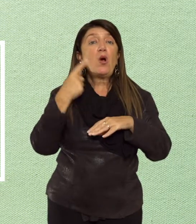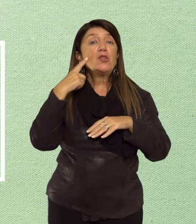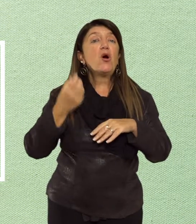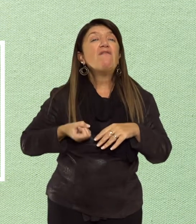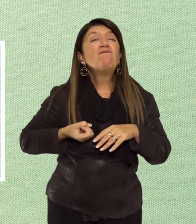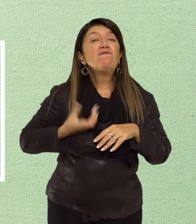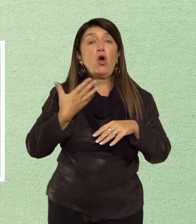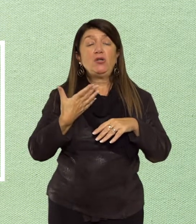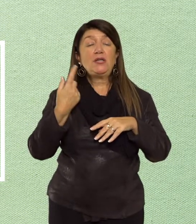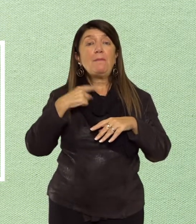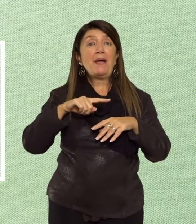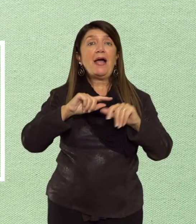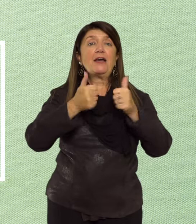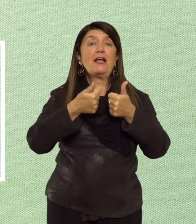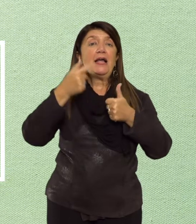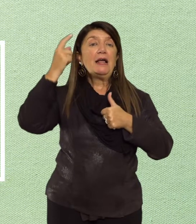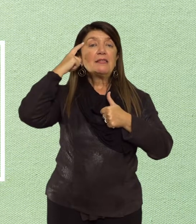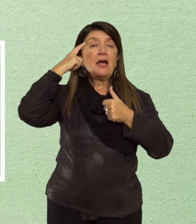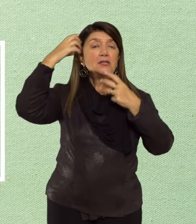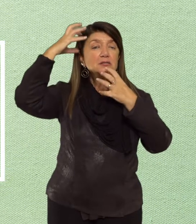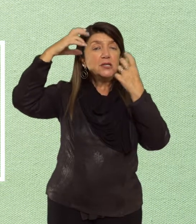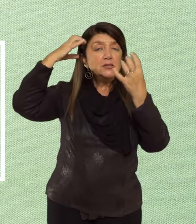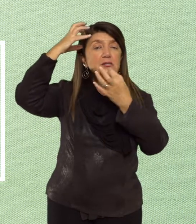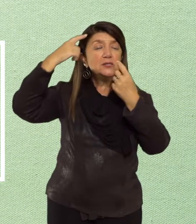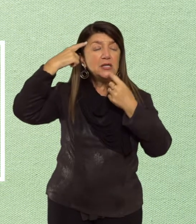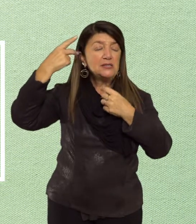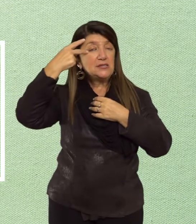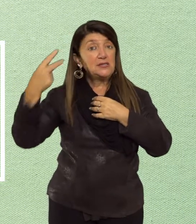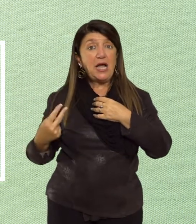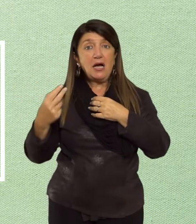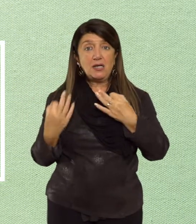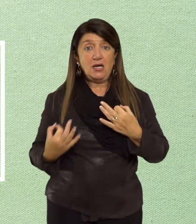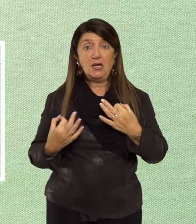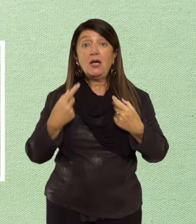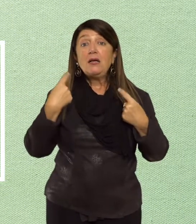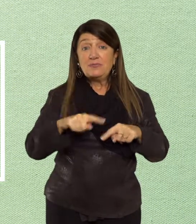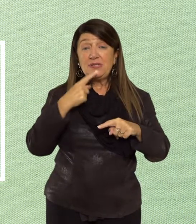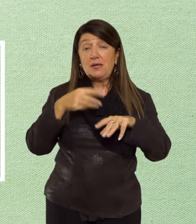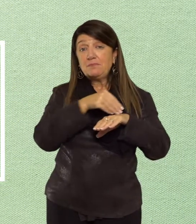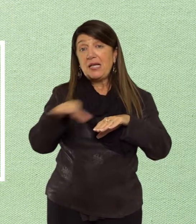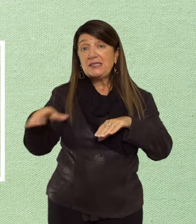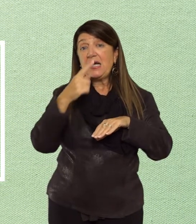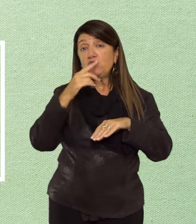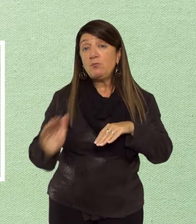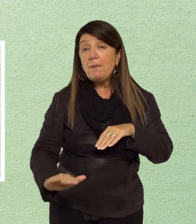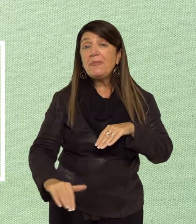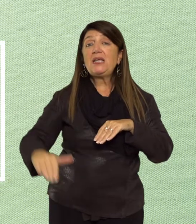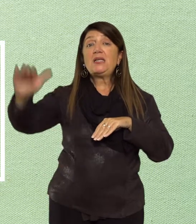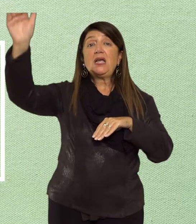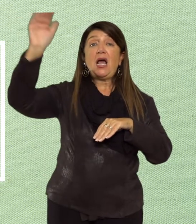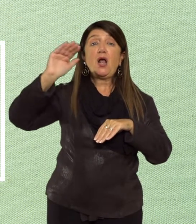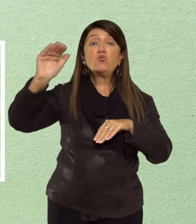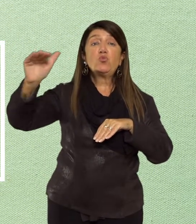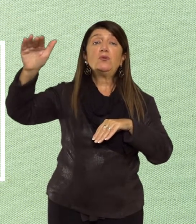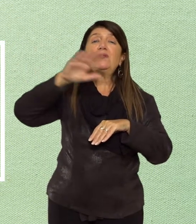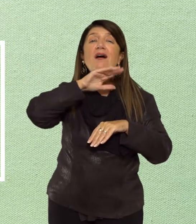per staccare un po' la testa. Ma questo è un messaggio che voglio mandare ai bambini più piccoli, ai ragazzi più grandi, gli adulti, gli anziani, veramente a tutti,